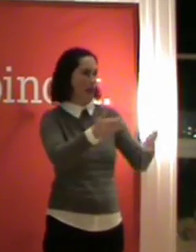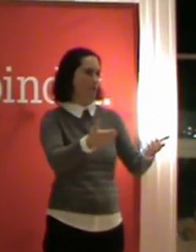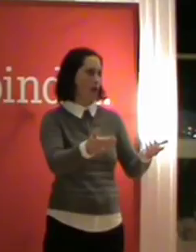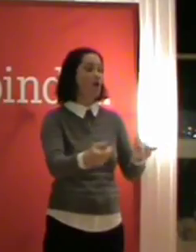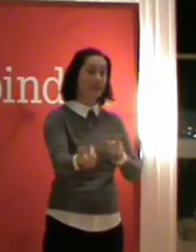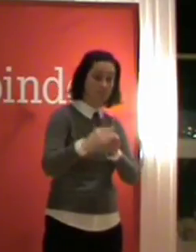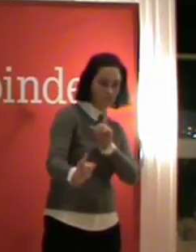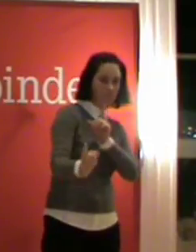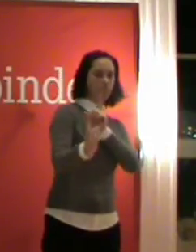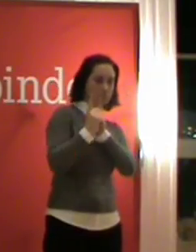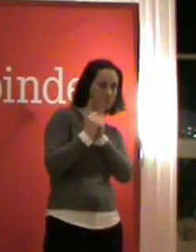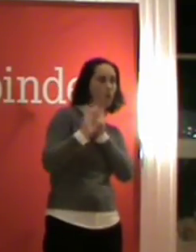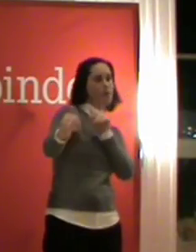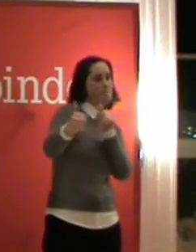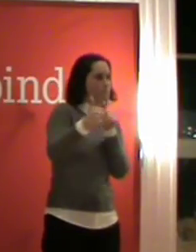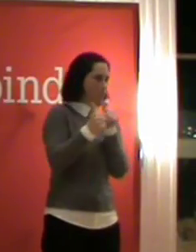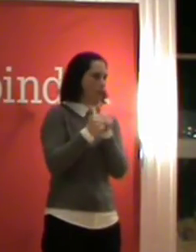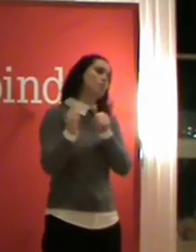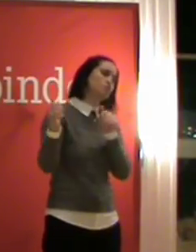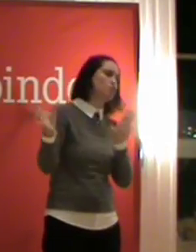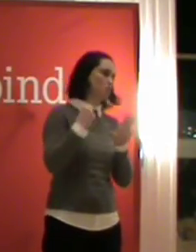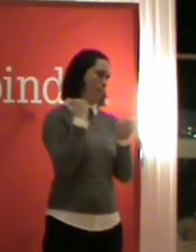uns immer einen Partner finden.